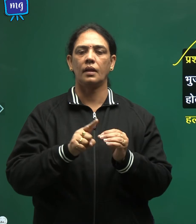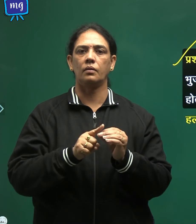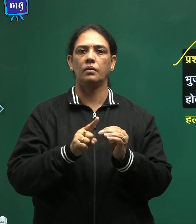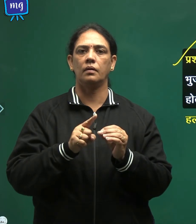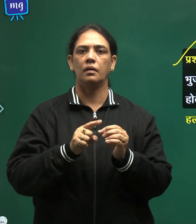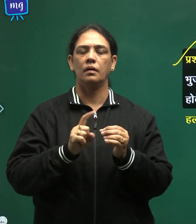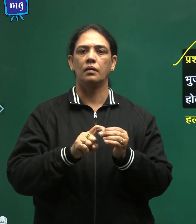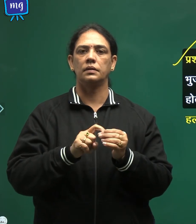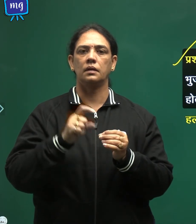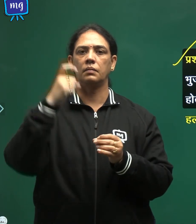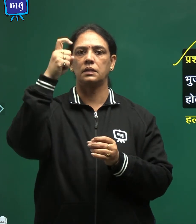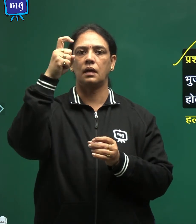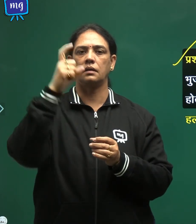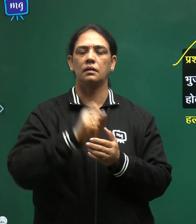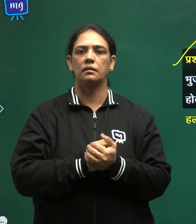7,